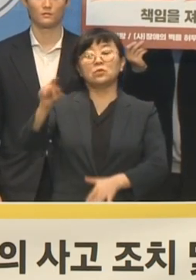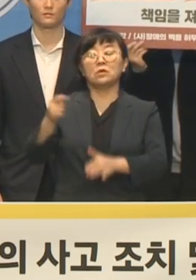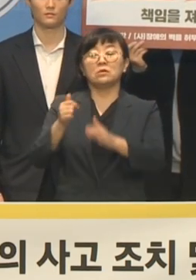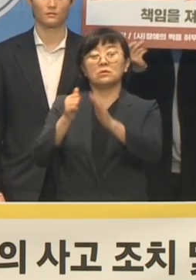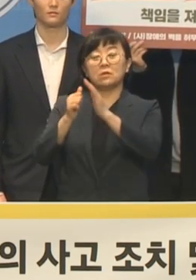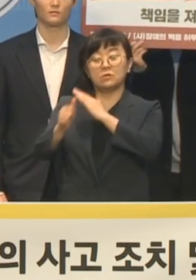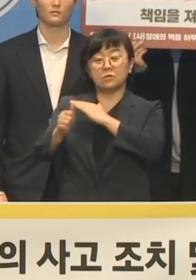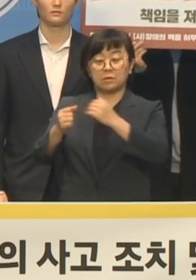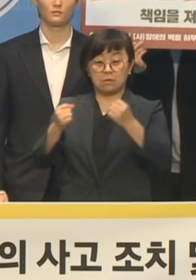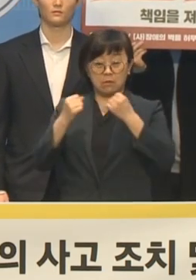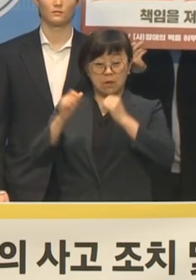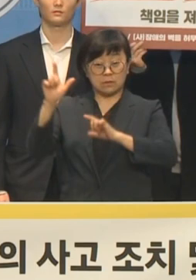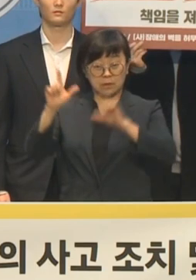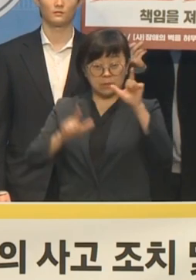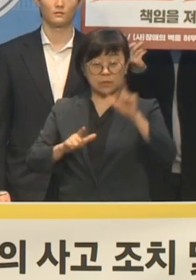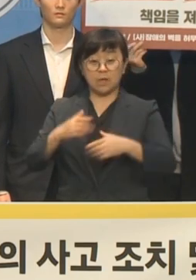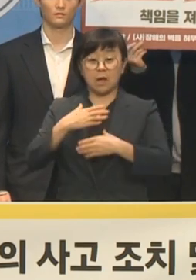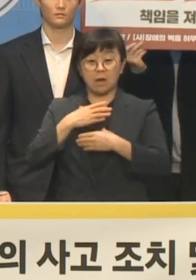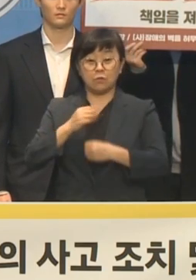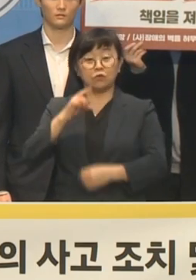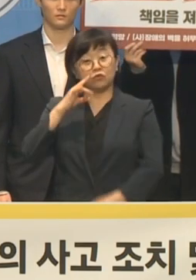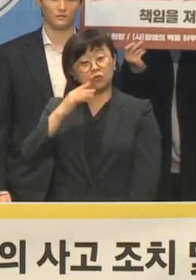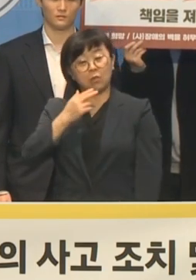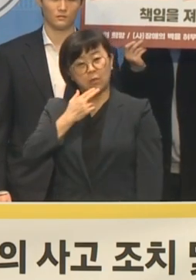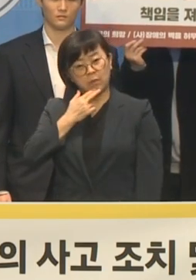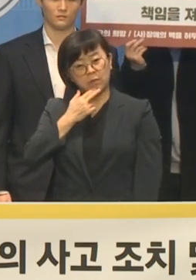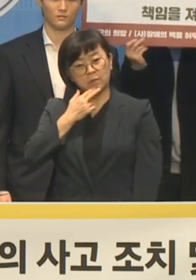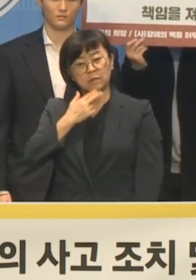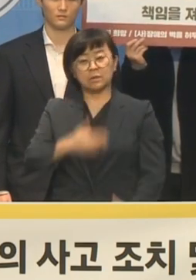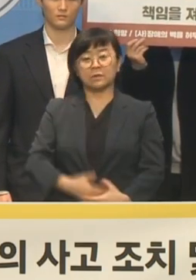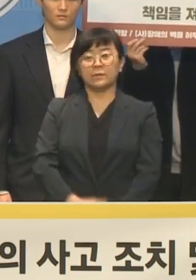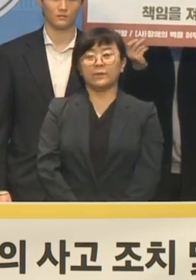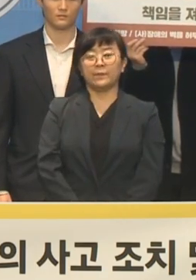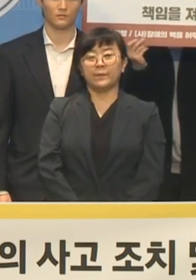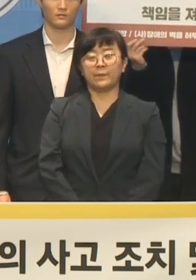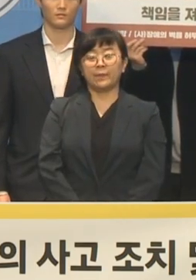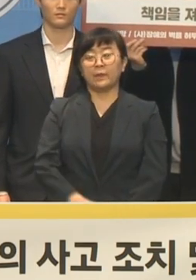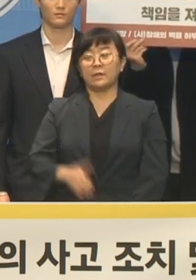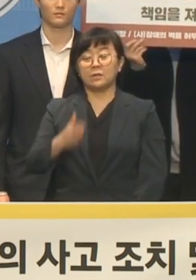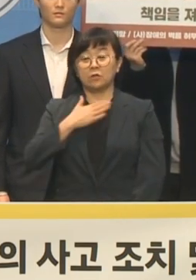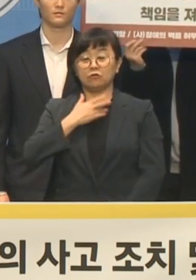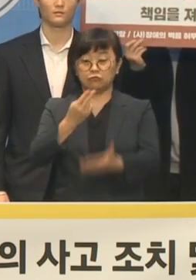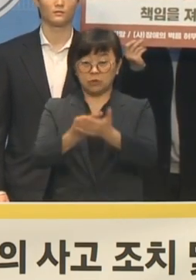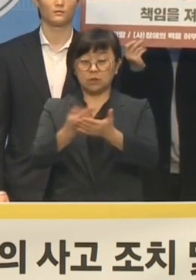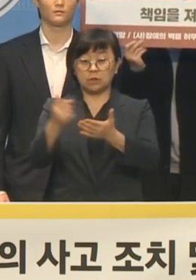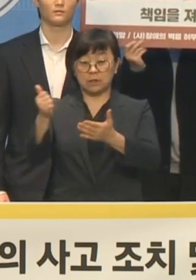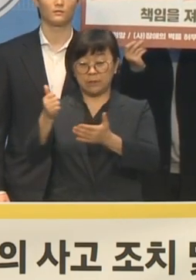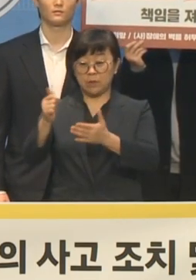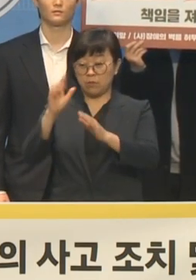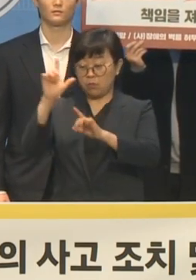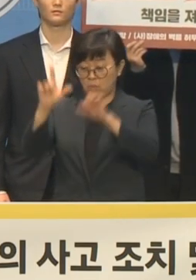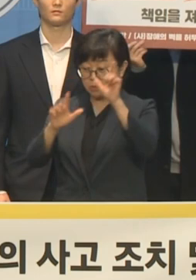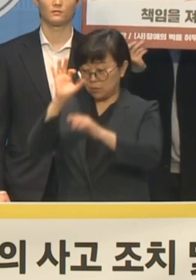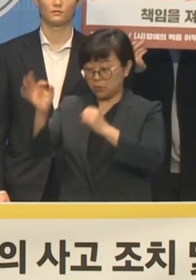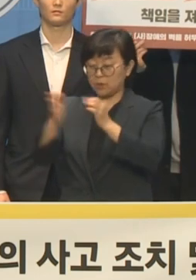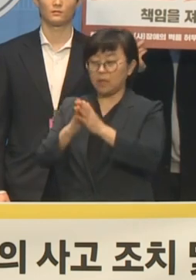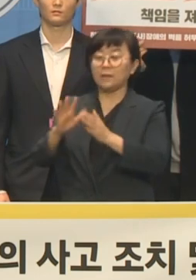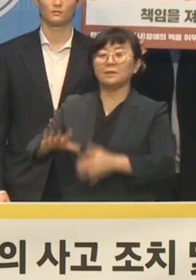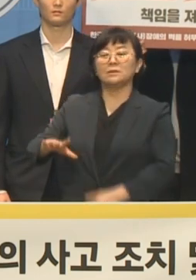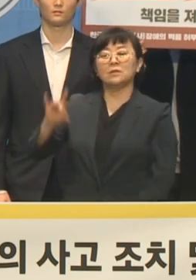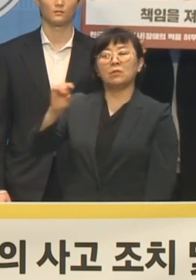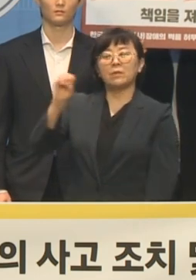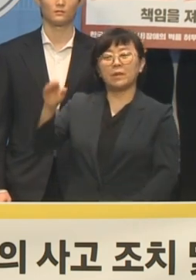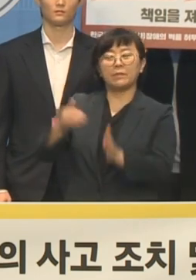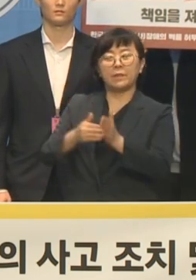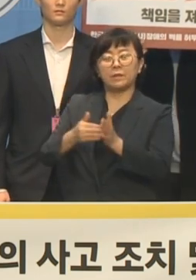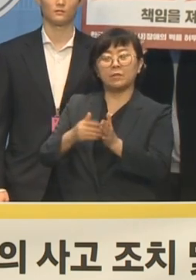건강 상태나 안부가 조금도 궁금하지 않은 건가요? 저는 누워있는 남편의 모습을 보면 처음에 제가